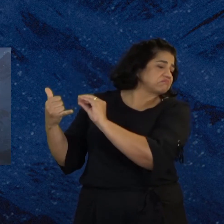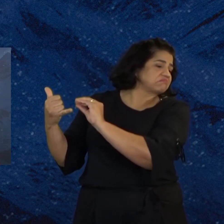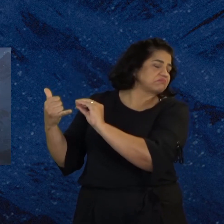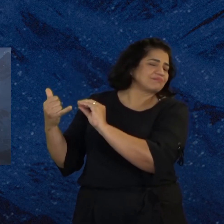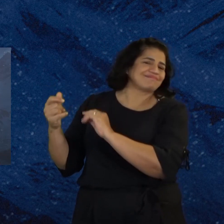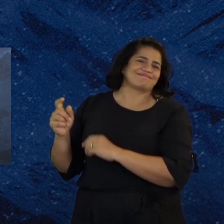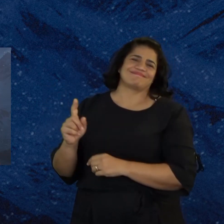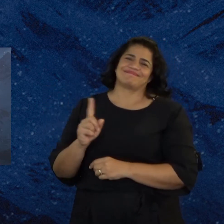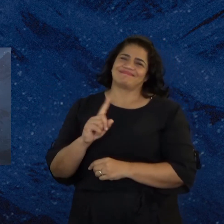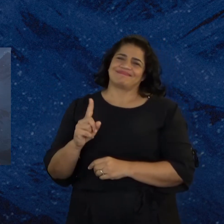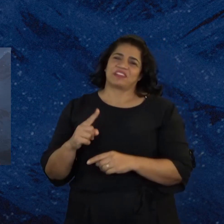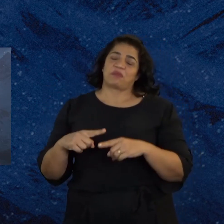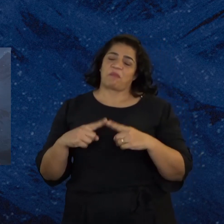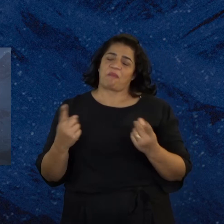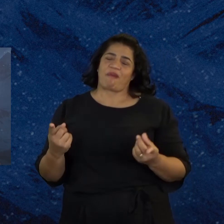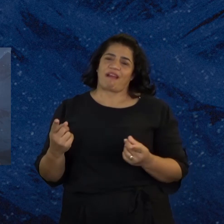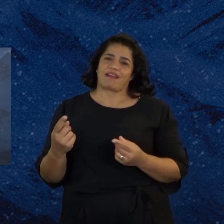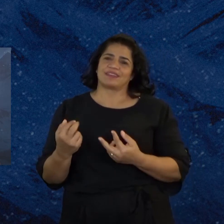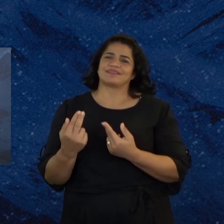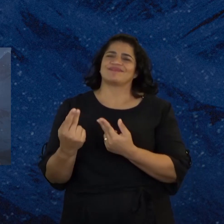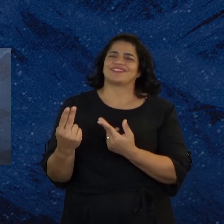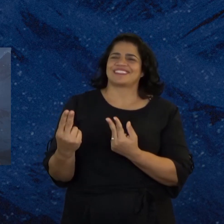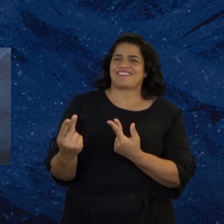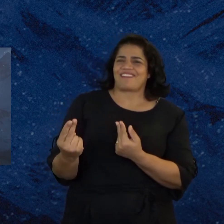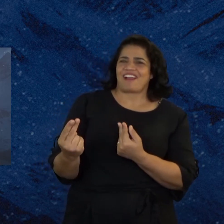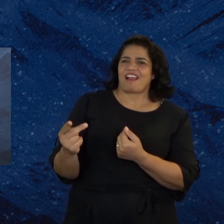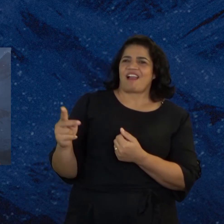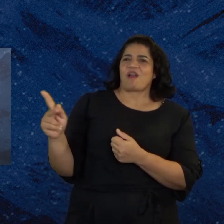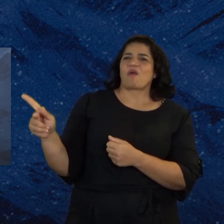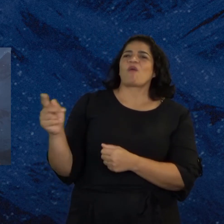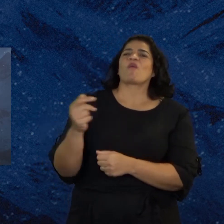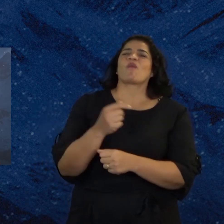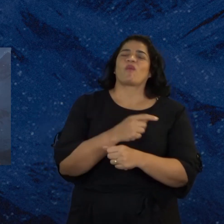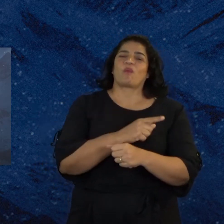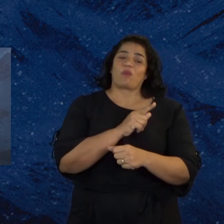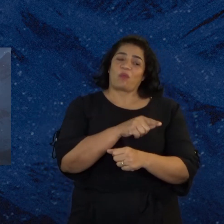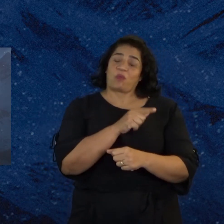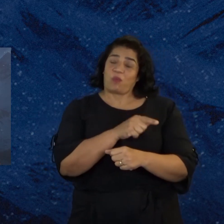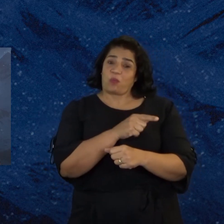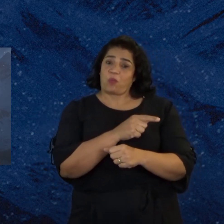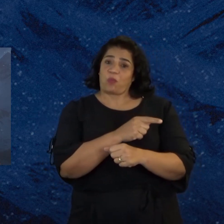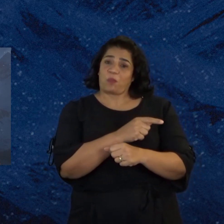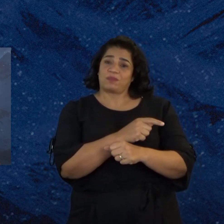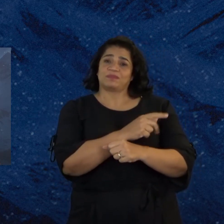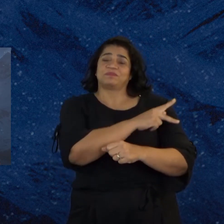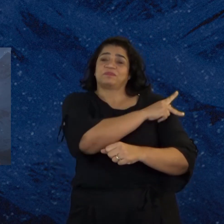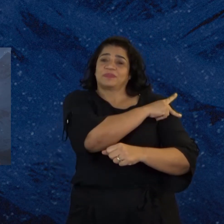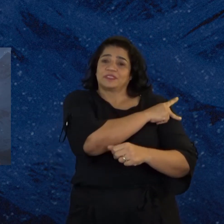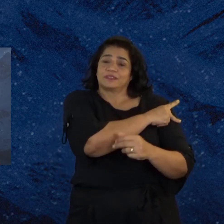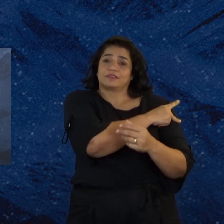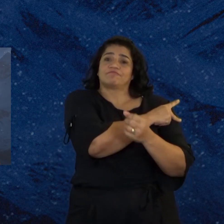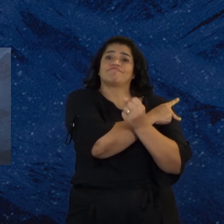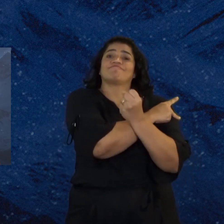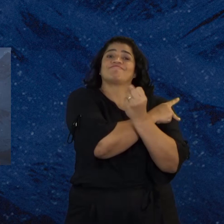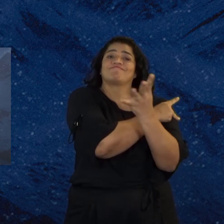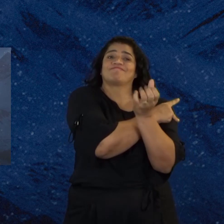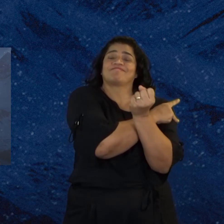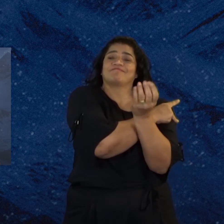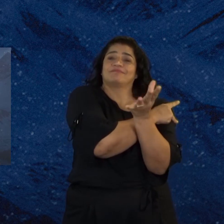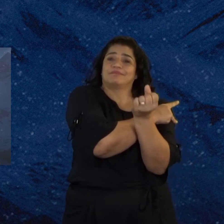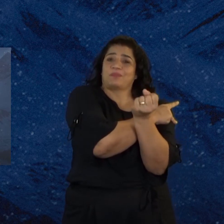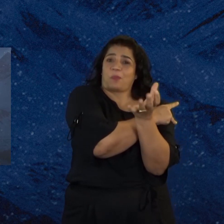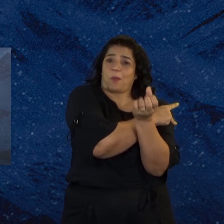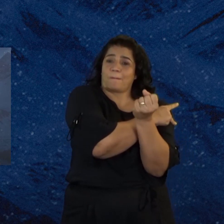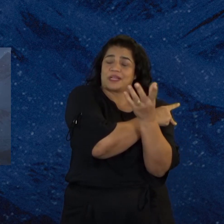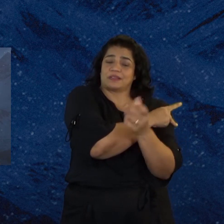Mas se você for como esse publicano aqui, você vai agarrar a palavra com simplicidade. Por isso que